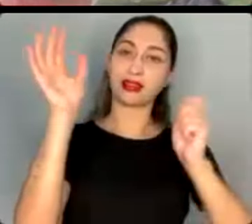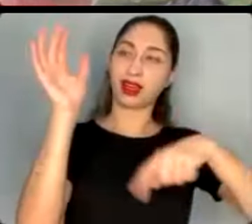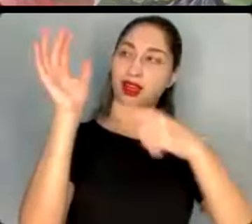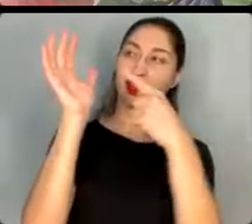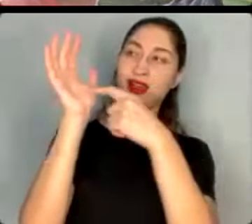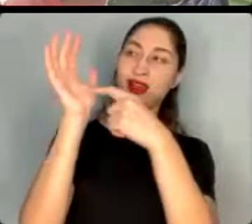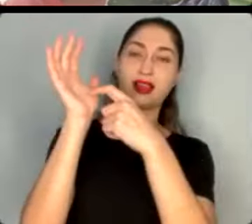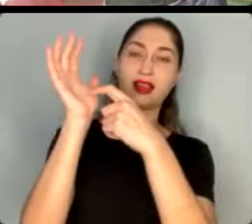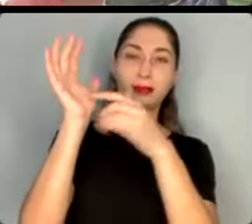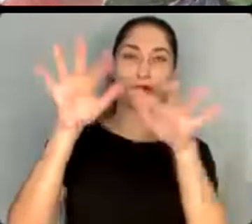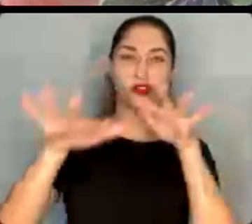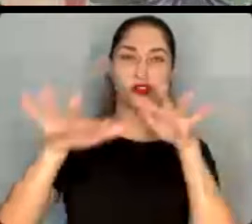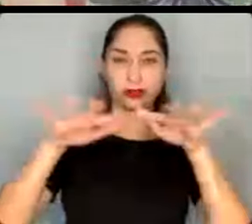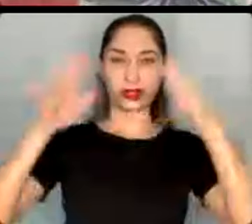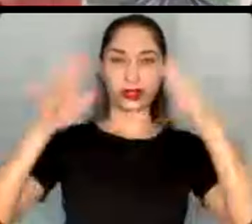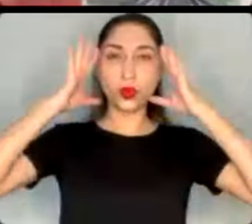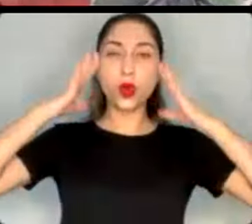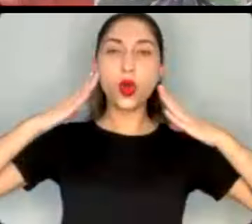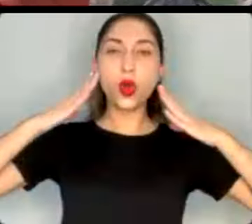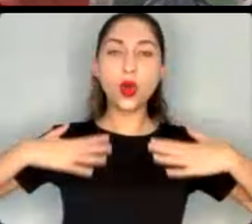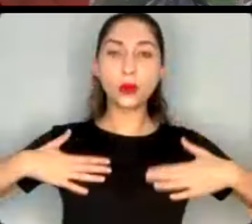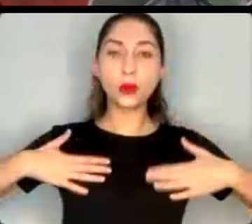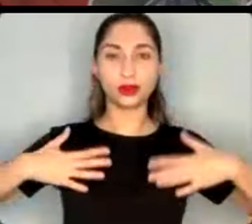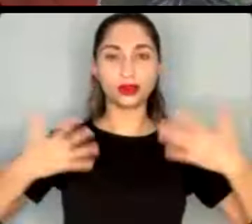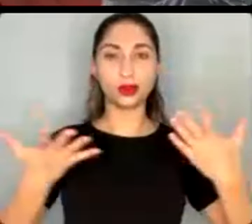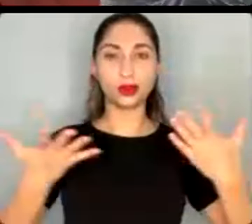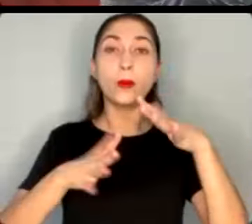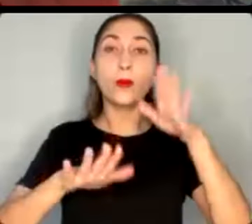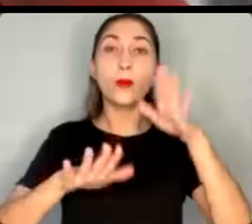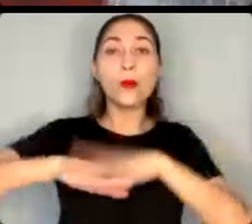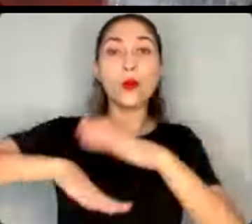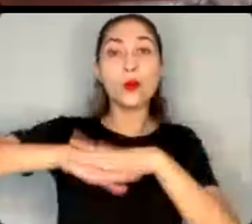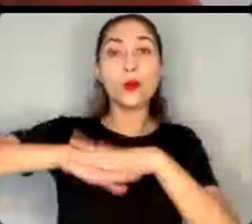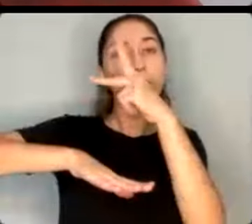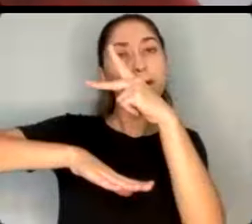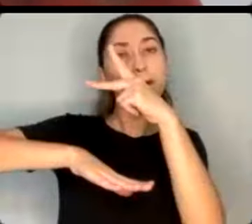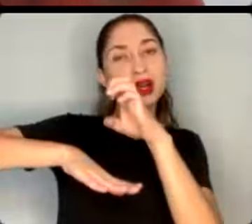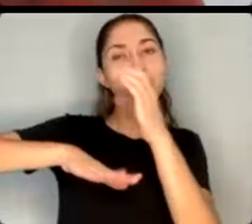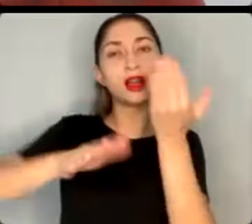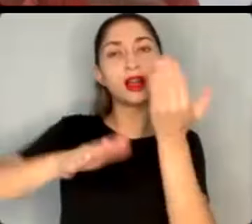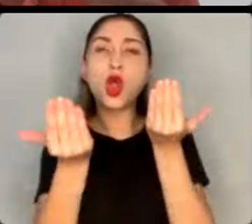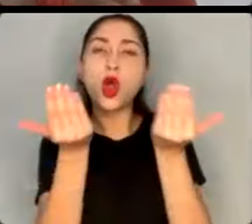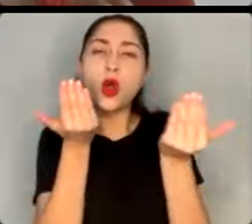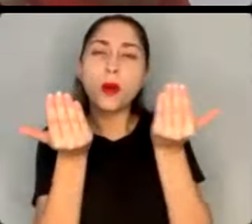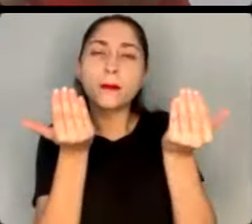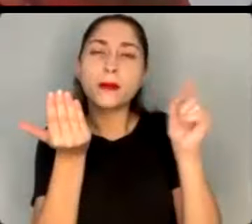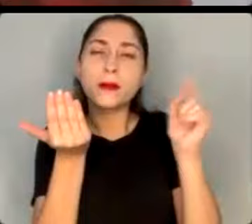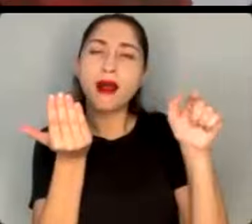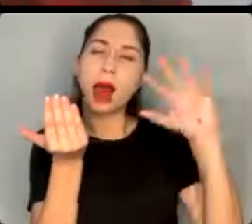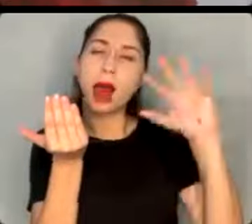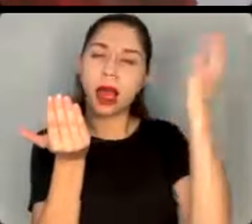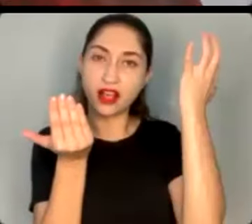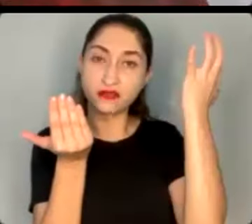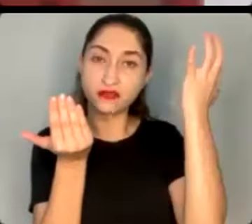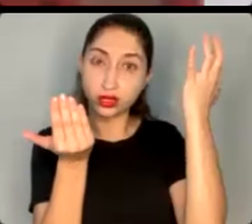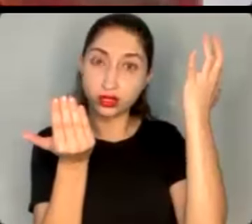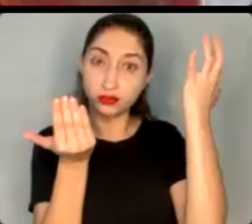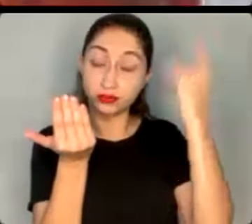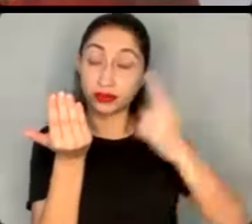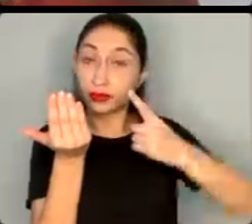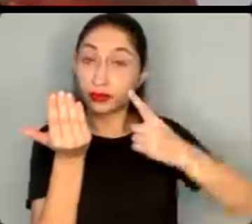que acontece aqui no nosso pé é mais ou menos isso. Então, como que é importante que